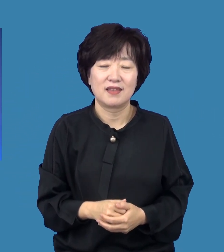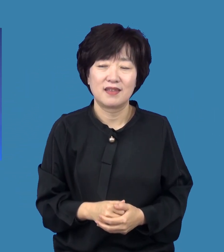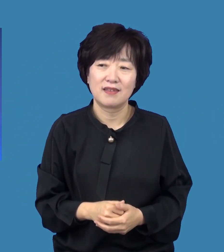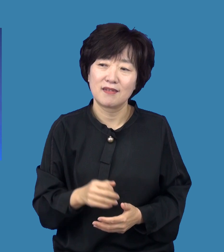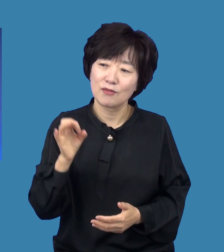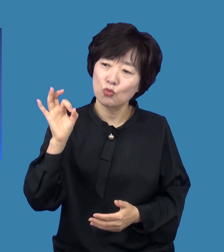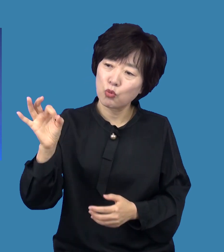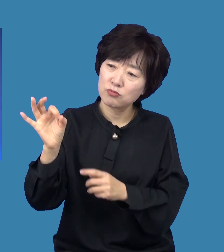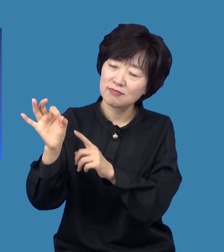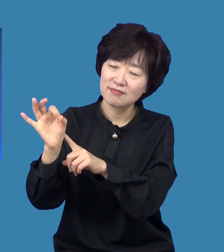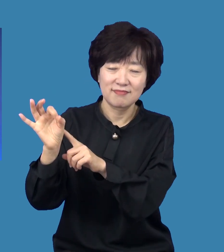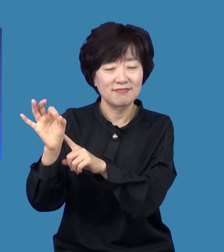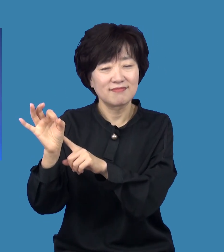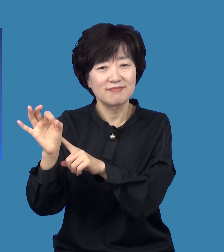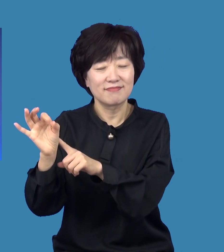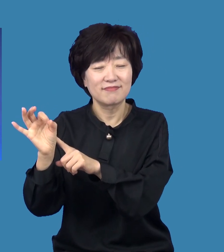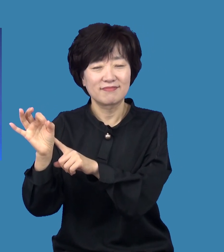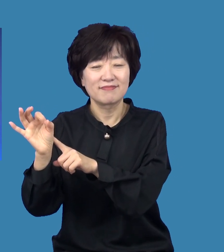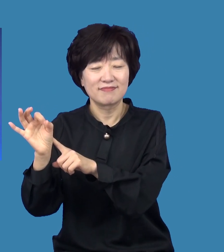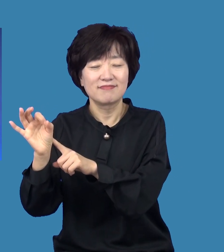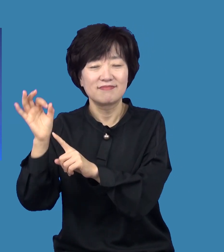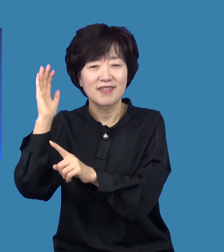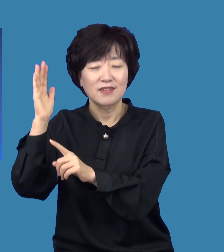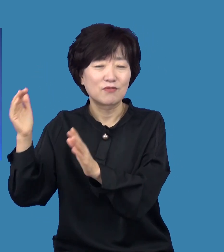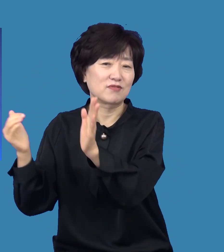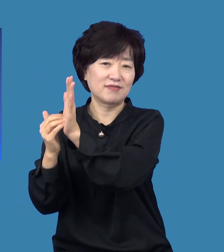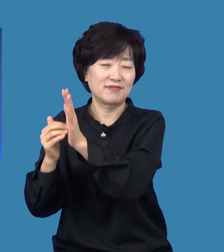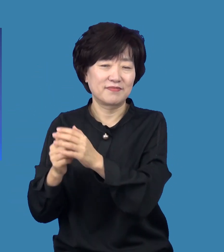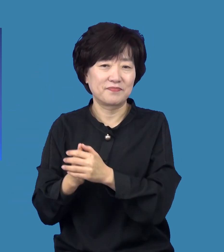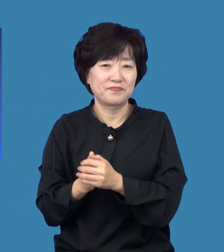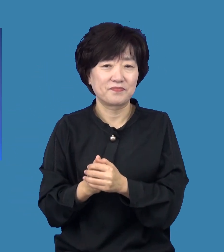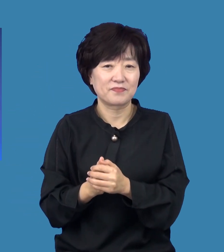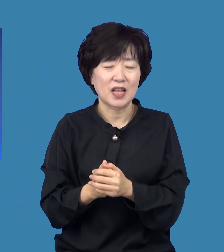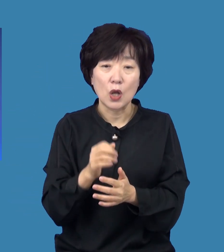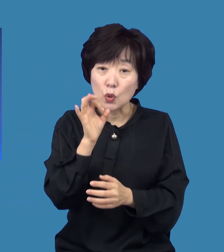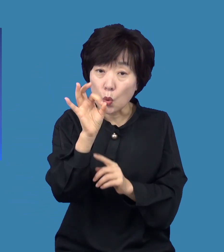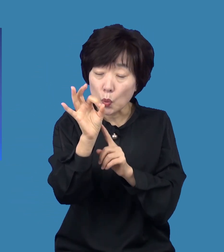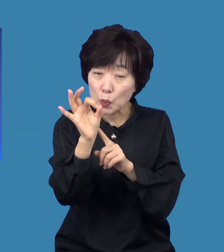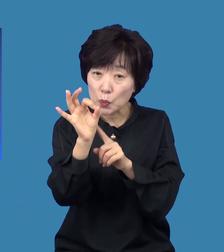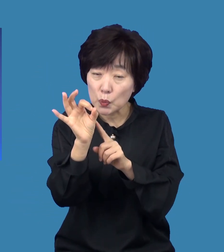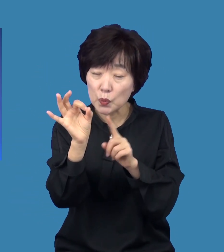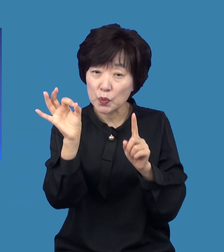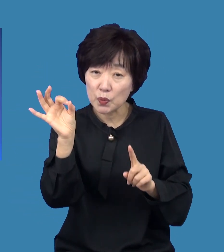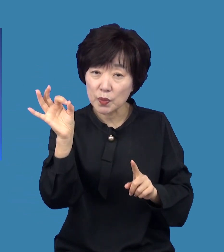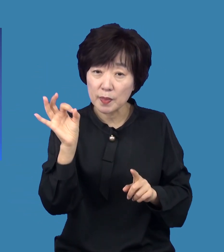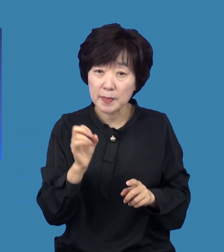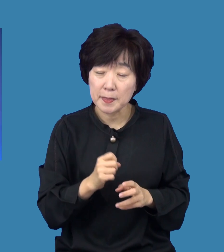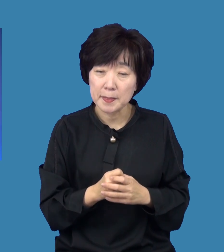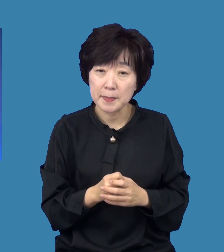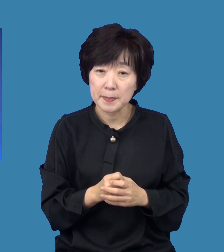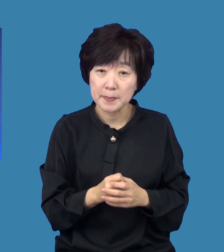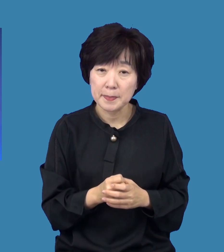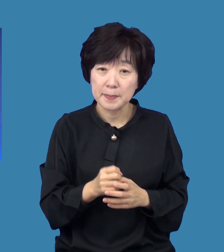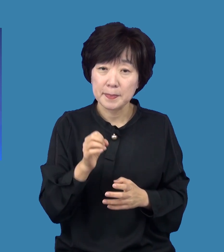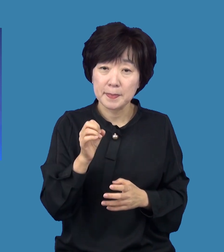얘기로 마무리를 합니다. 자, 여러분, 이 돈이라고 하는 것은요 특별히